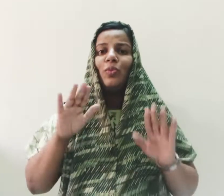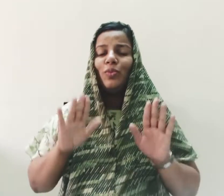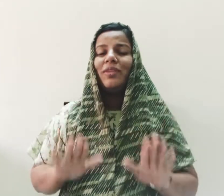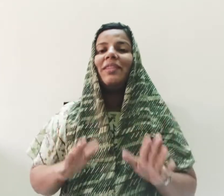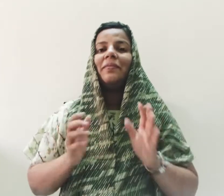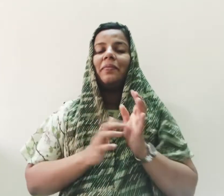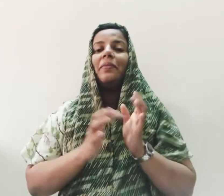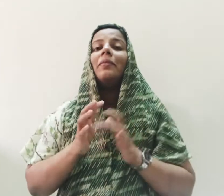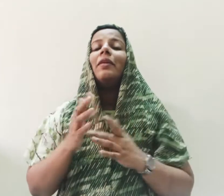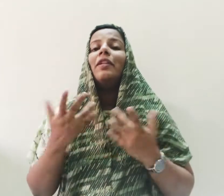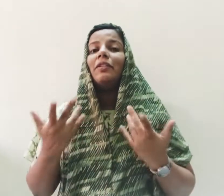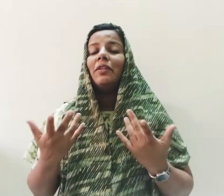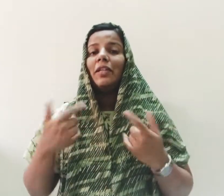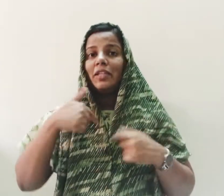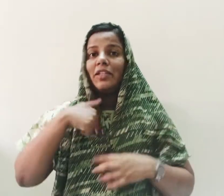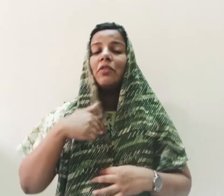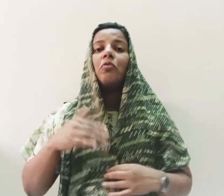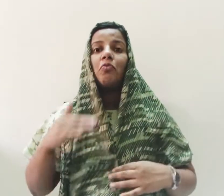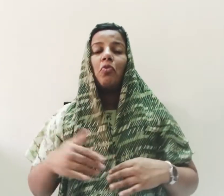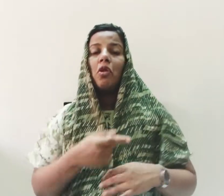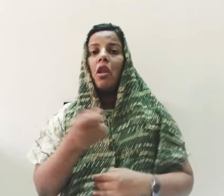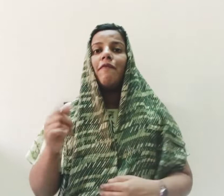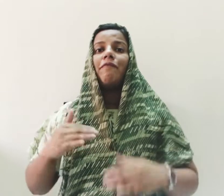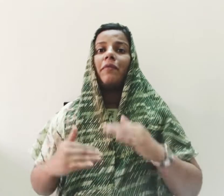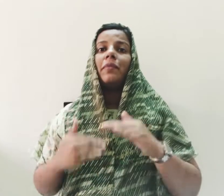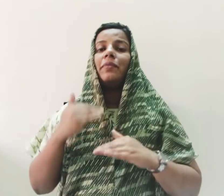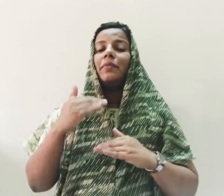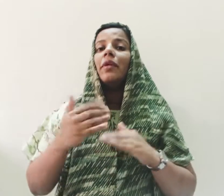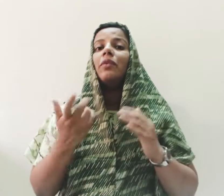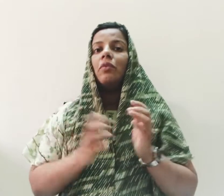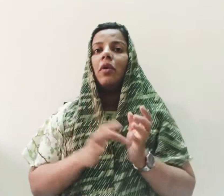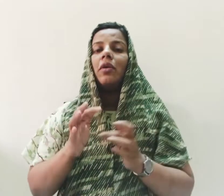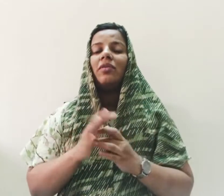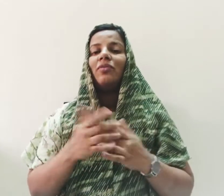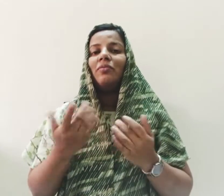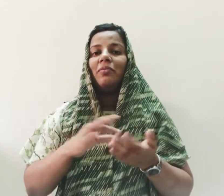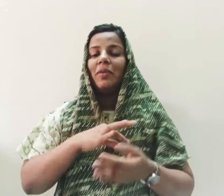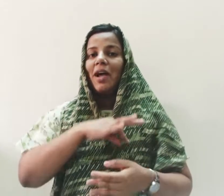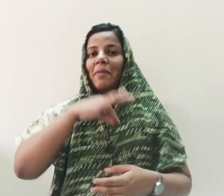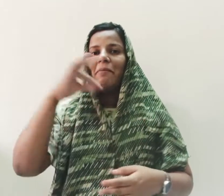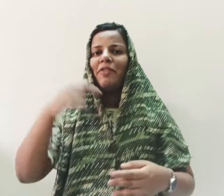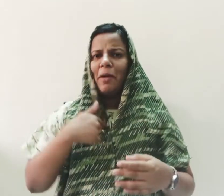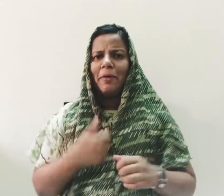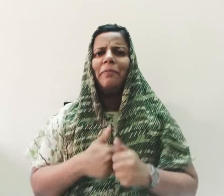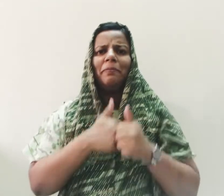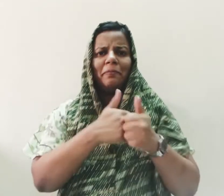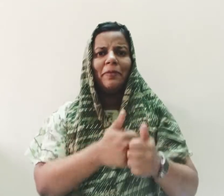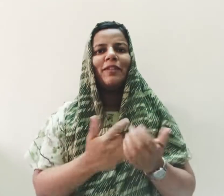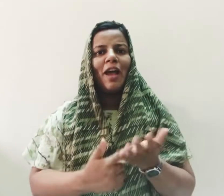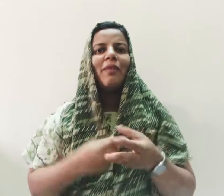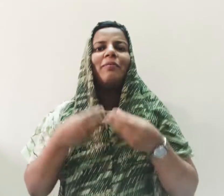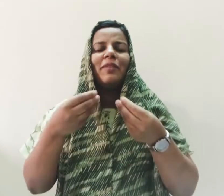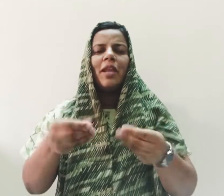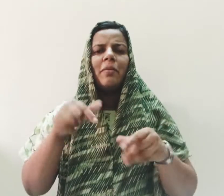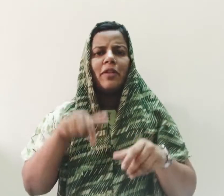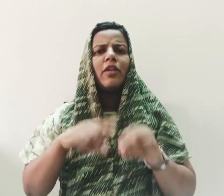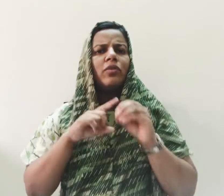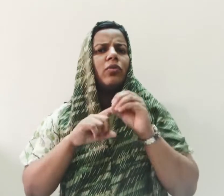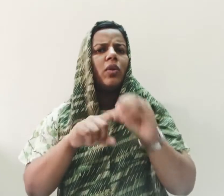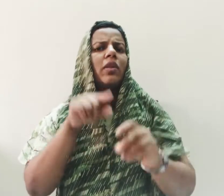ഹല്ലേലൂയ, നമ്മൾ അവൻ മറ്റാരേക്കാളും വ്യത്യസ്തമായ നിലയിൽ ദൈവത്തിൻ്റെ പരിശുദ്ധാത്മാവ് നമ്മളെ നയിക്കുവാൻ ഇടവരും. ഇന്നത്തെ ചോദ്യം ഇതാ, നിങ്ങൾ